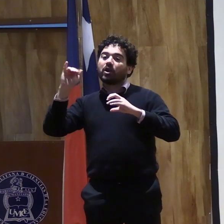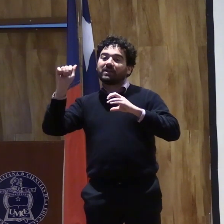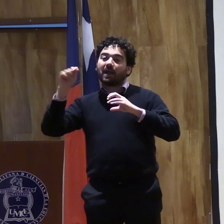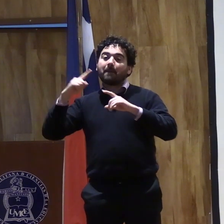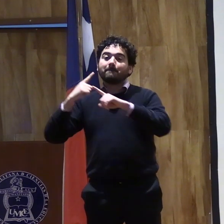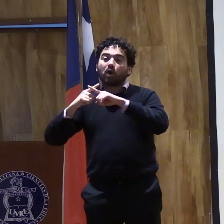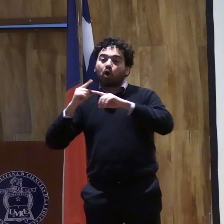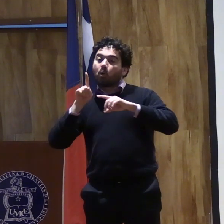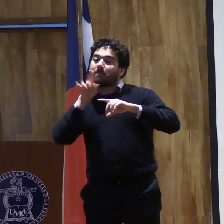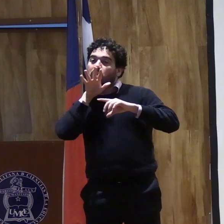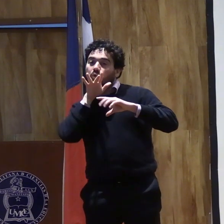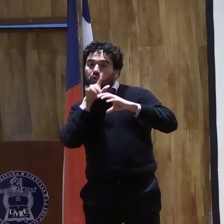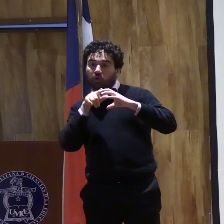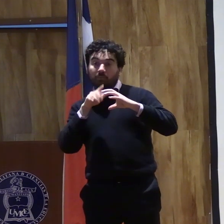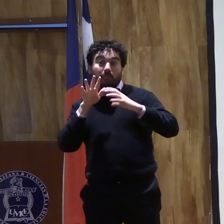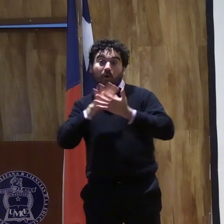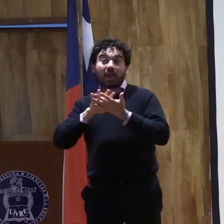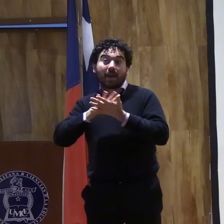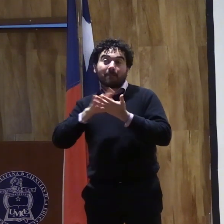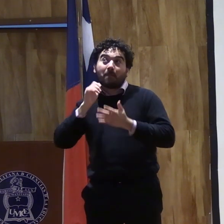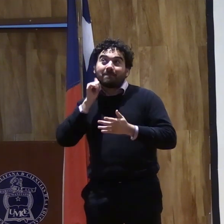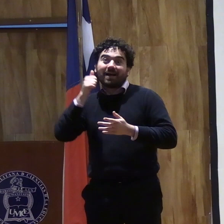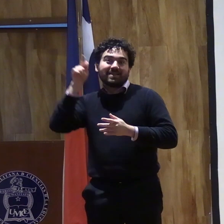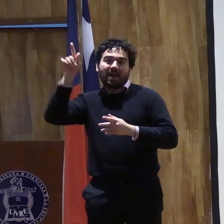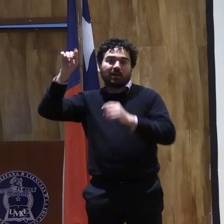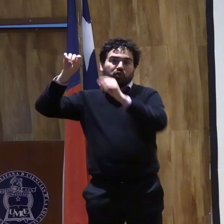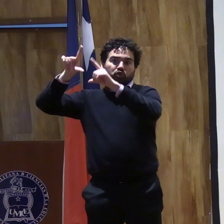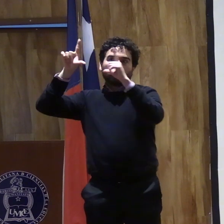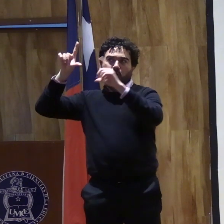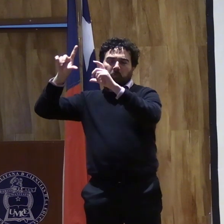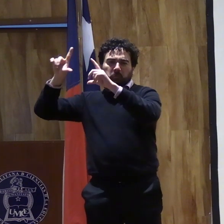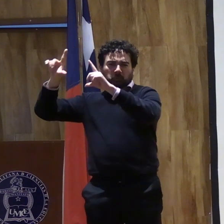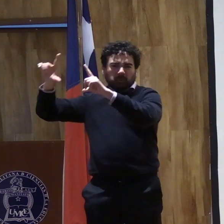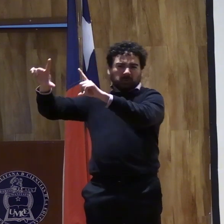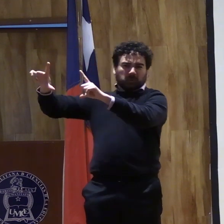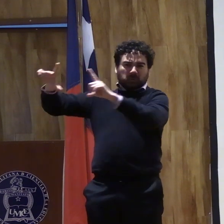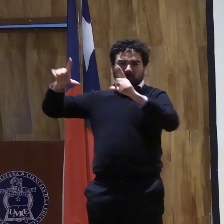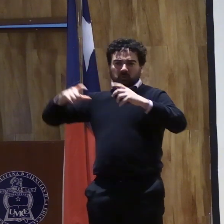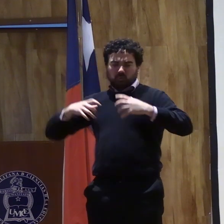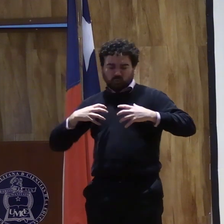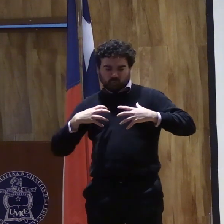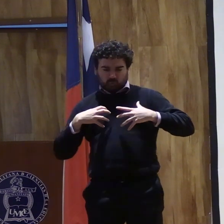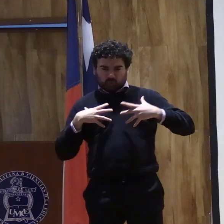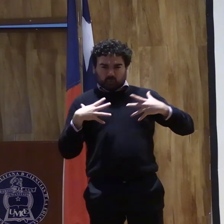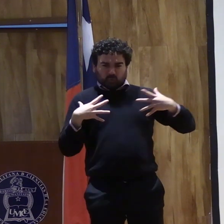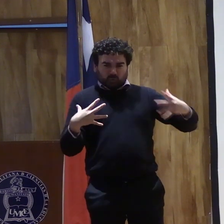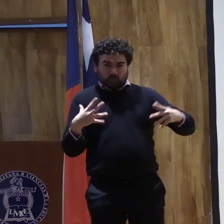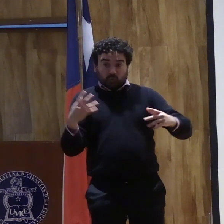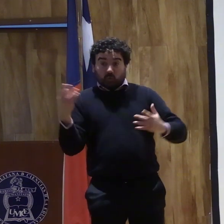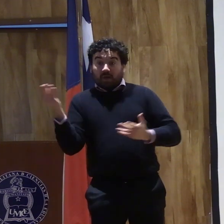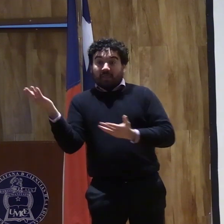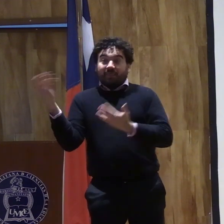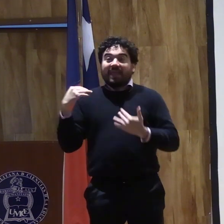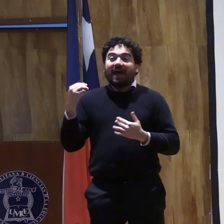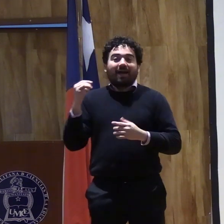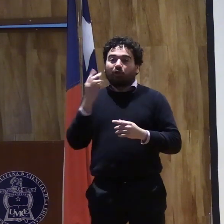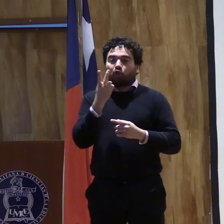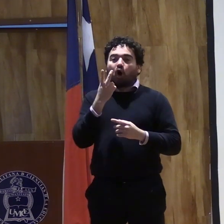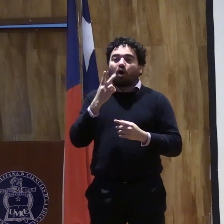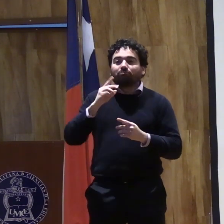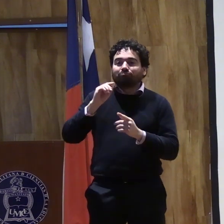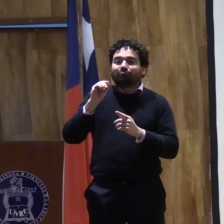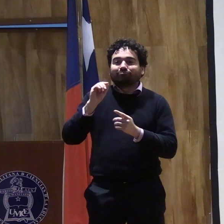Entonces, si el día de mañana el Sol se pusiera guapo y nos tirara 3 calorías por centímetro cuadrado por minuto,